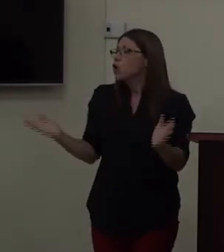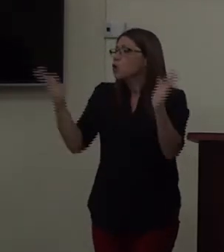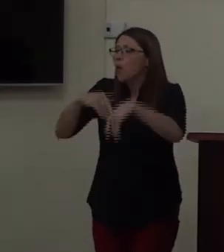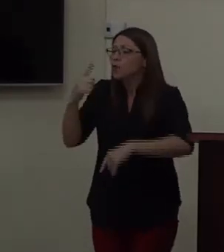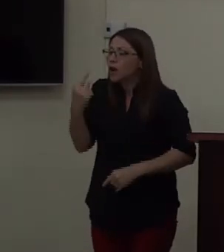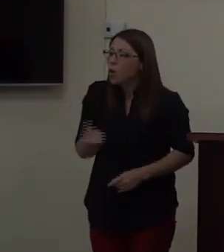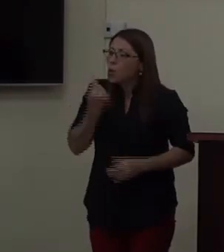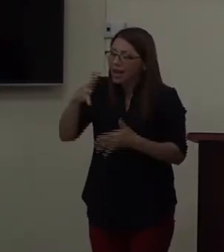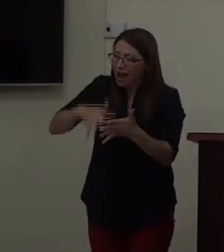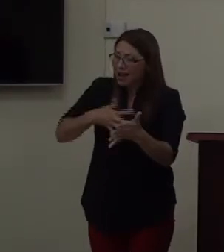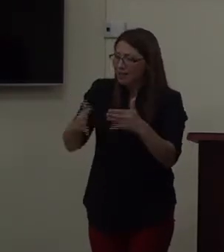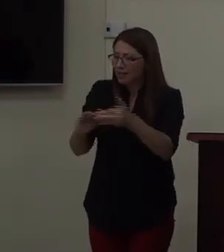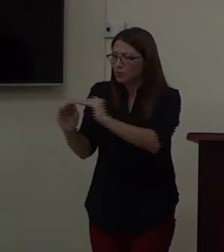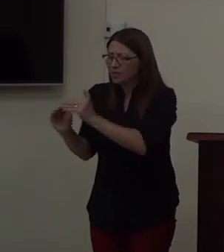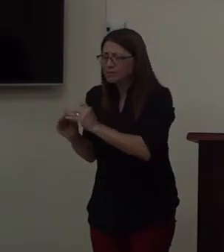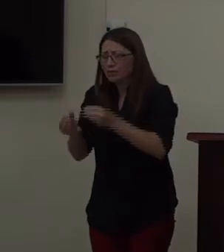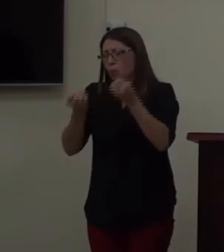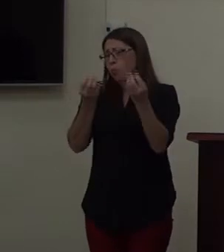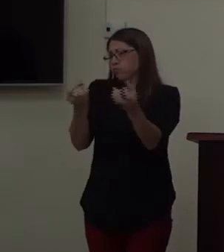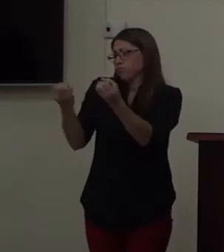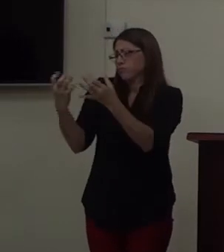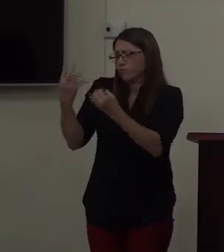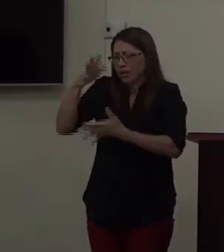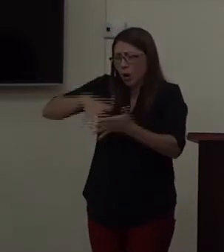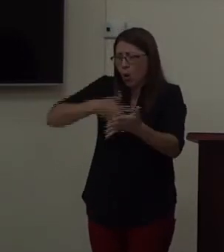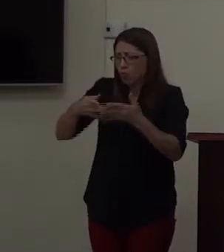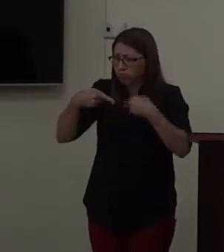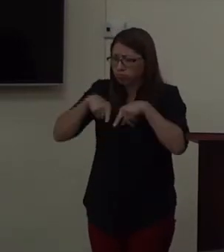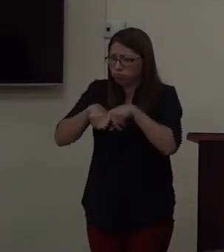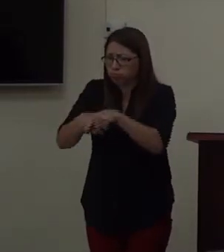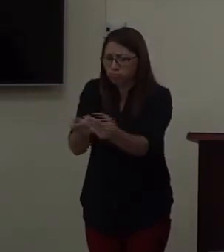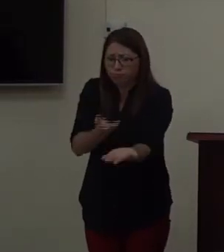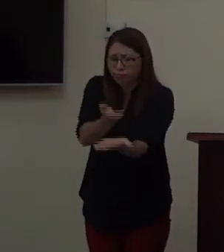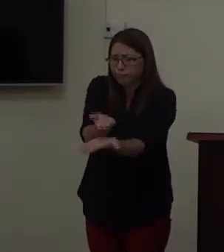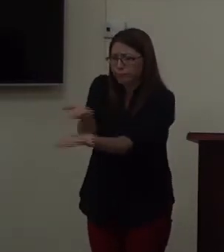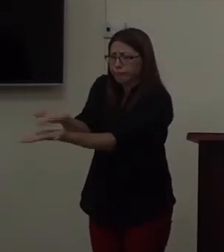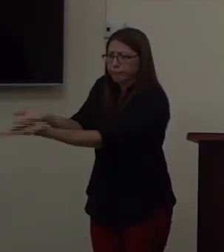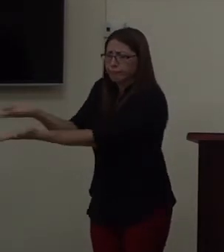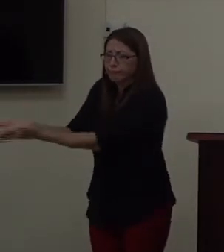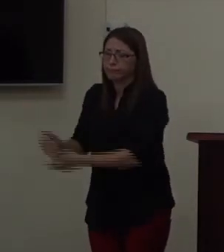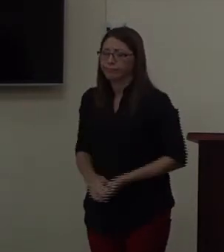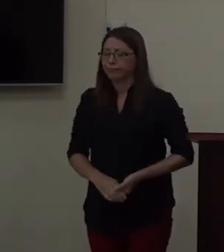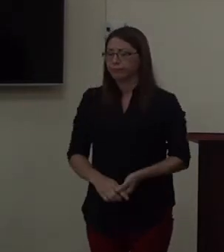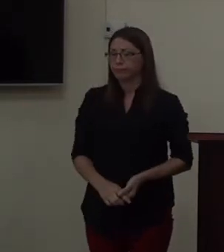No hay una única agenda en las comunidades. Hay un montón de agendas al mismo tiempo puestas sobre la mesa.